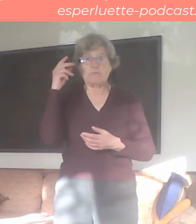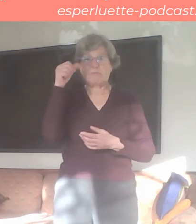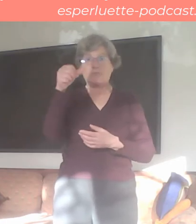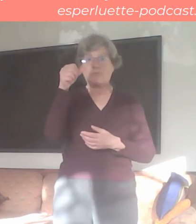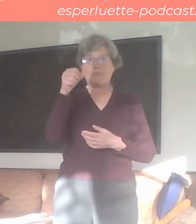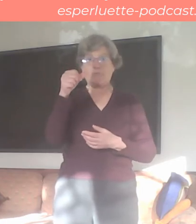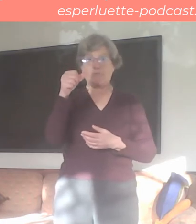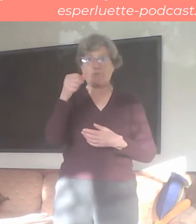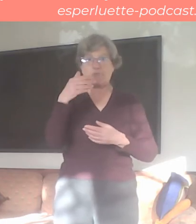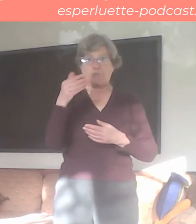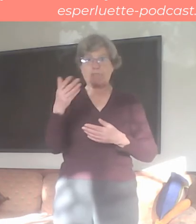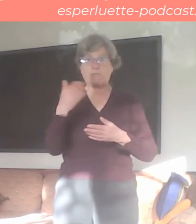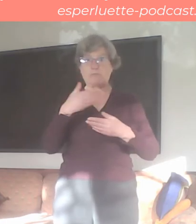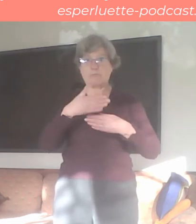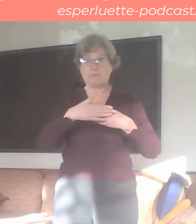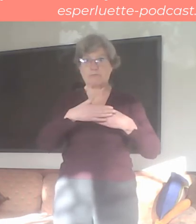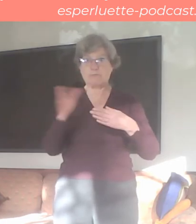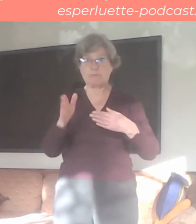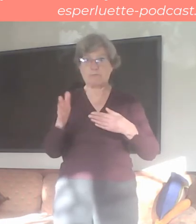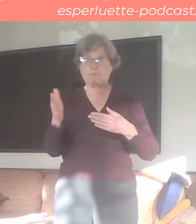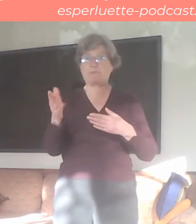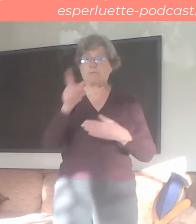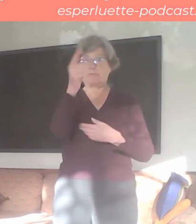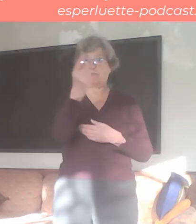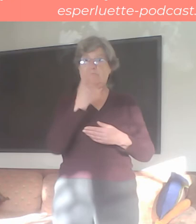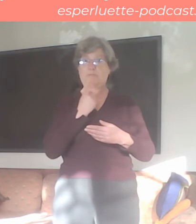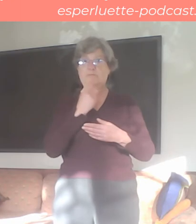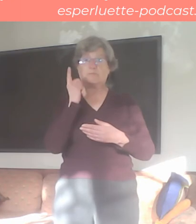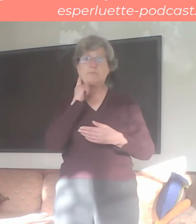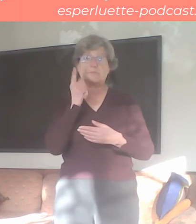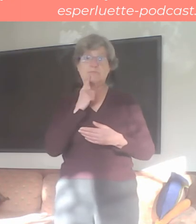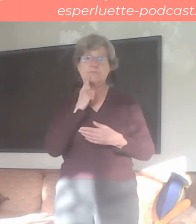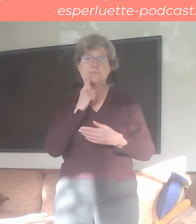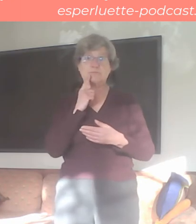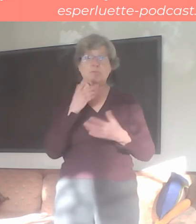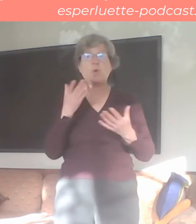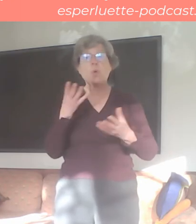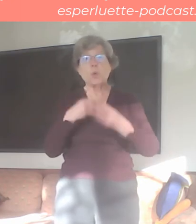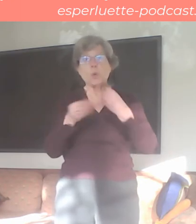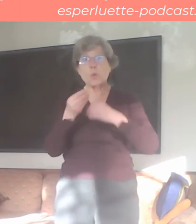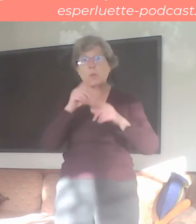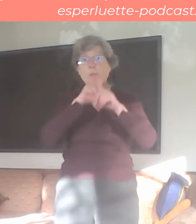certaines équipes implanteuses disent il faut pas utiliser la langue des signes, ce qui à mon avis est une bêtise complète,